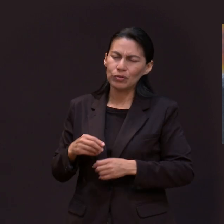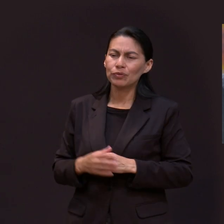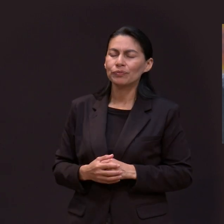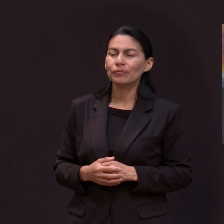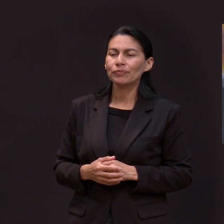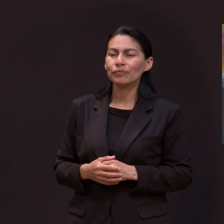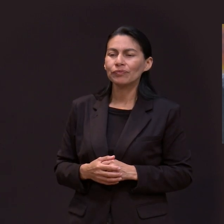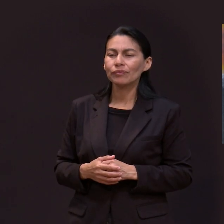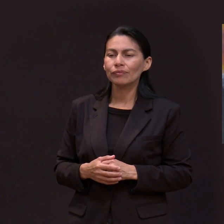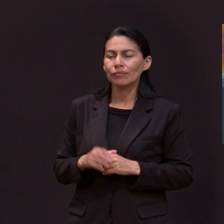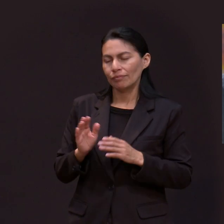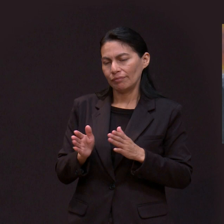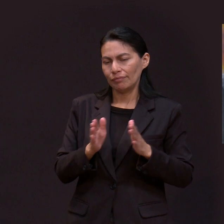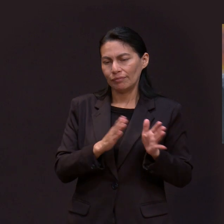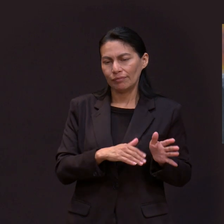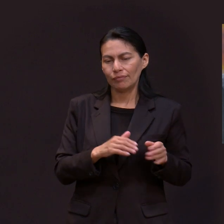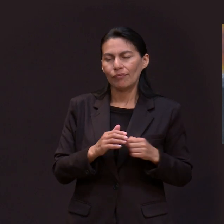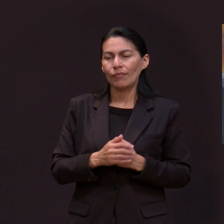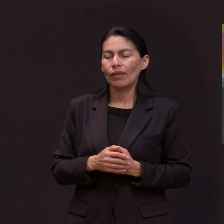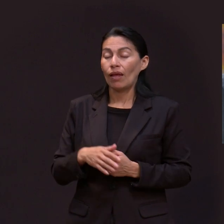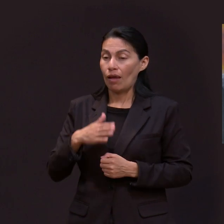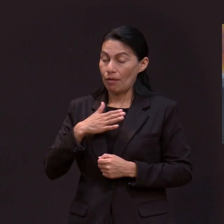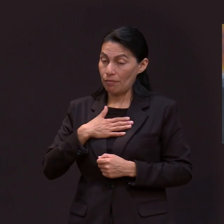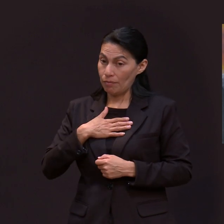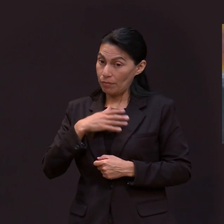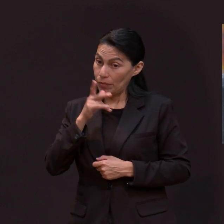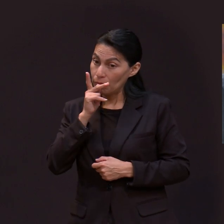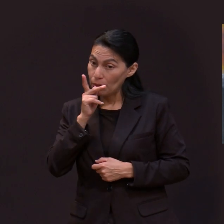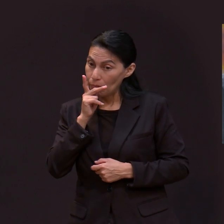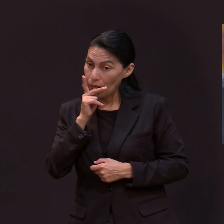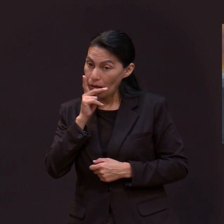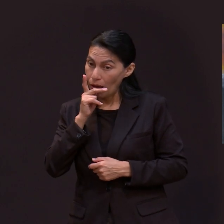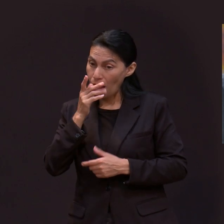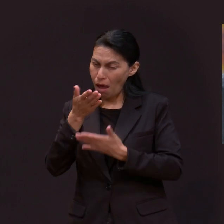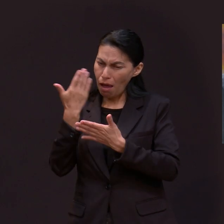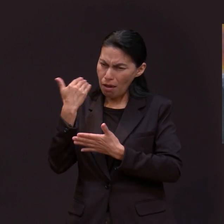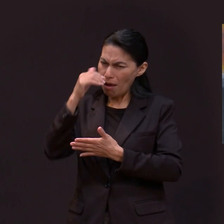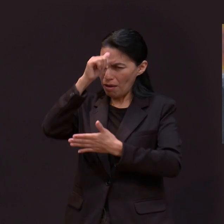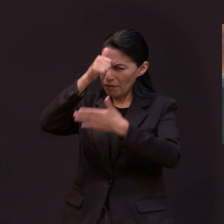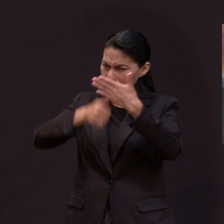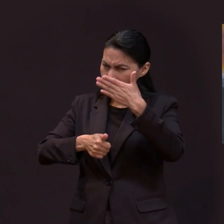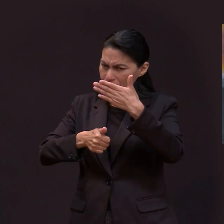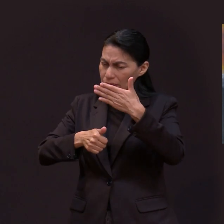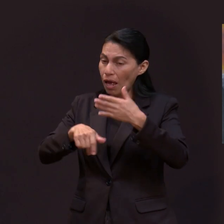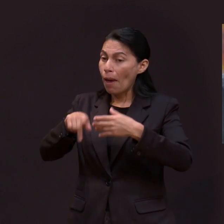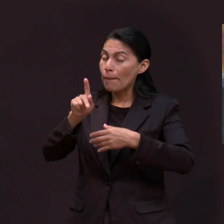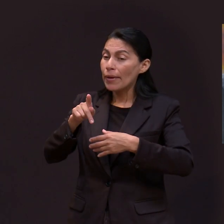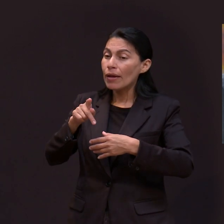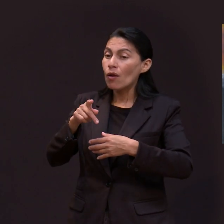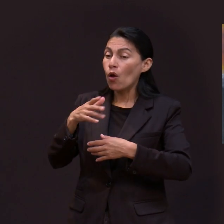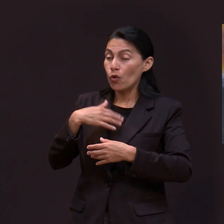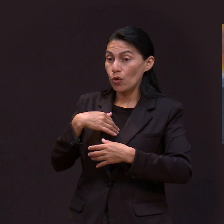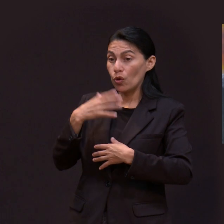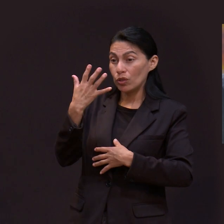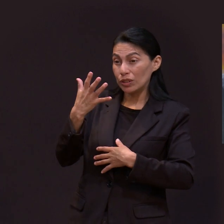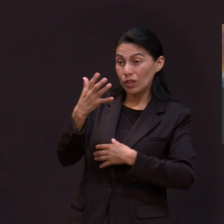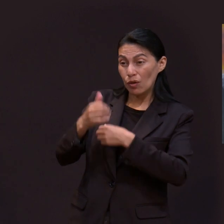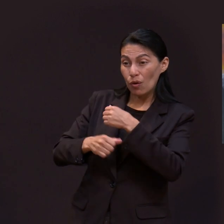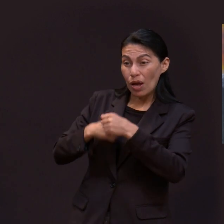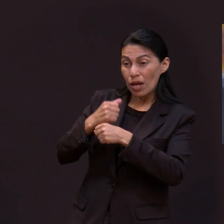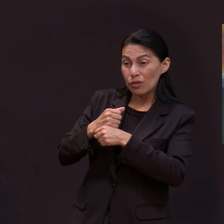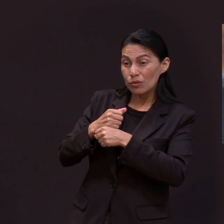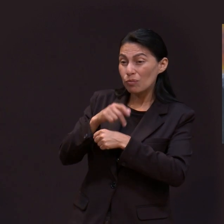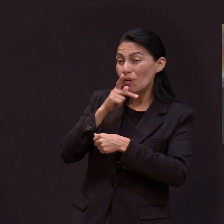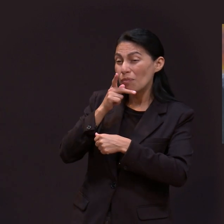bueno entonces mi papá fue adventista pero él murió